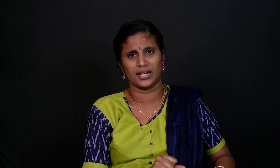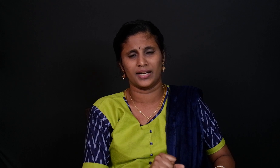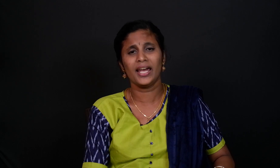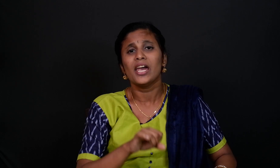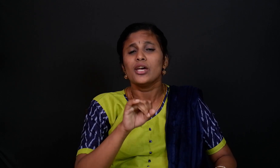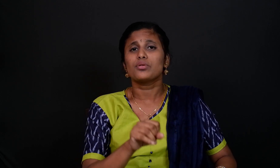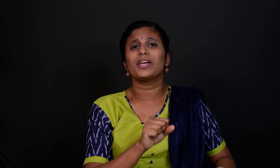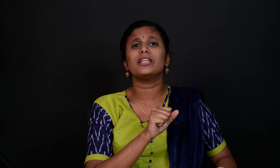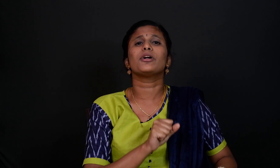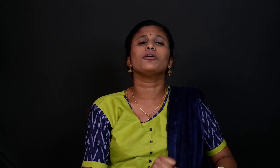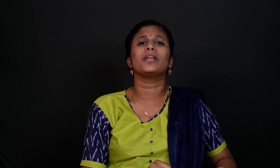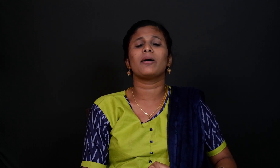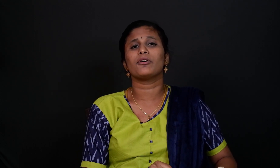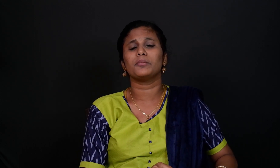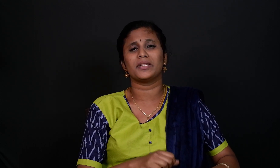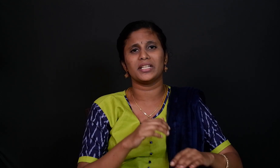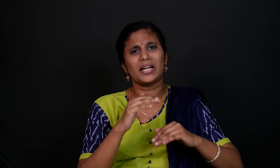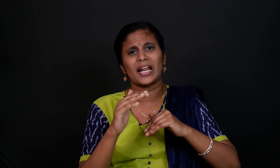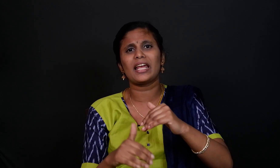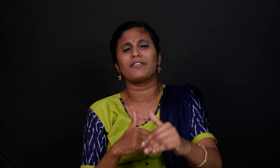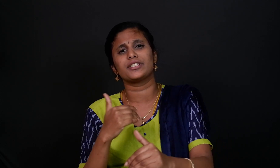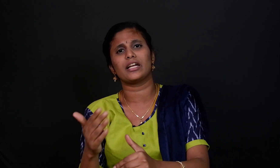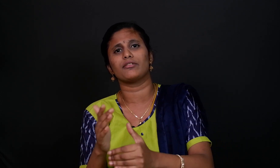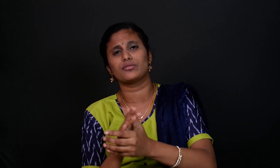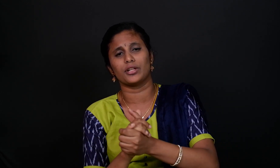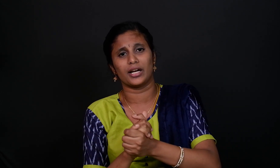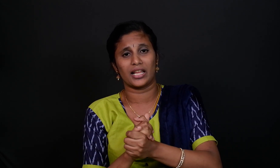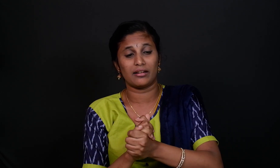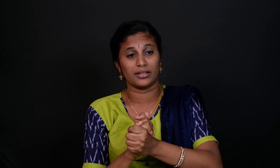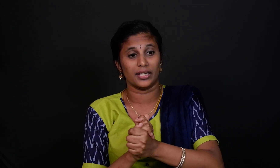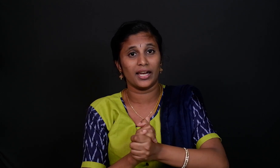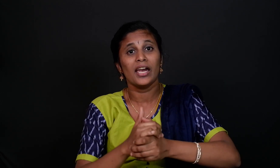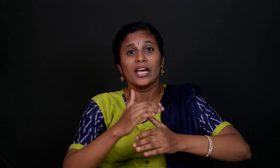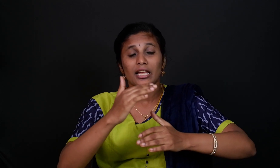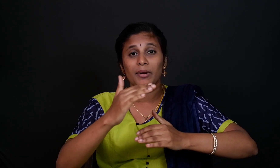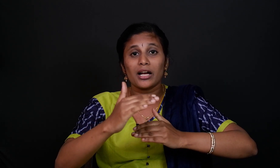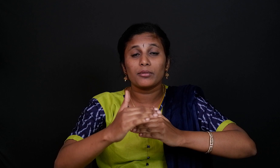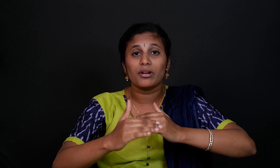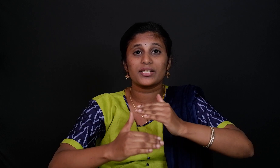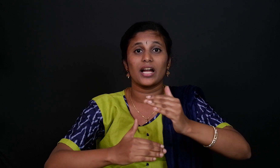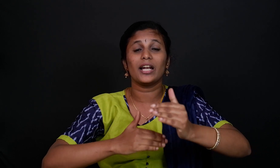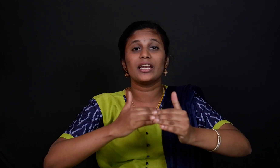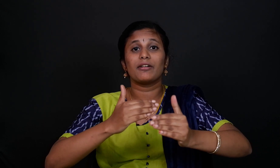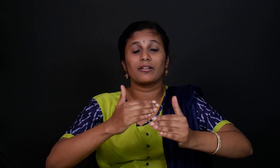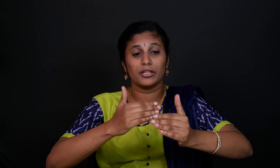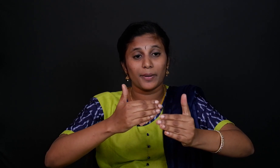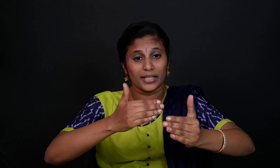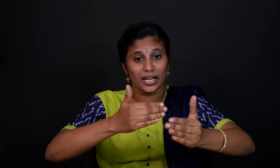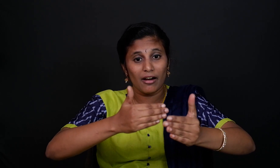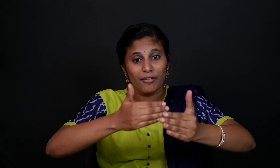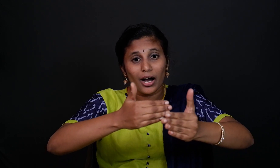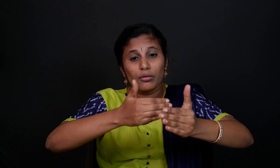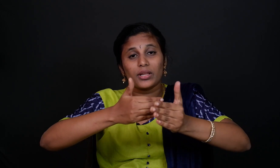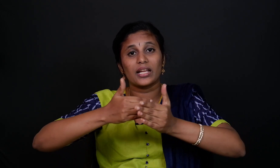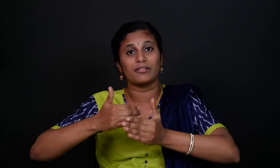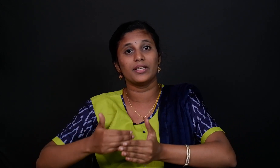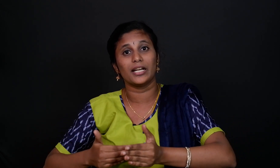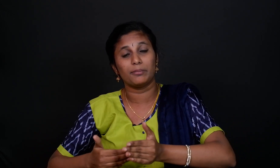வச்சிருக்காரு. சோ இது மட்டும் இல்லாம வந்து பாத்தீங்கன்னா நிறைய விஷயங்கள் வந்து சொல்லியிருக்காரு. அதாவது வந்து தமிழக முதல்வர் ஸ்டாலின் அவர்கள் வந்து பாத்தீங்கன்னா வாக்குறுதிகளை வந்து ரீட்